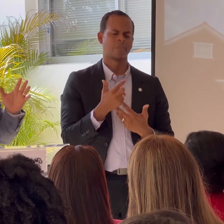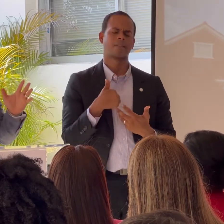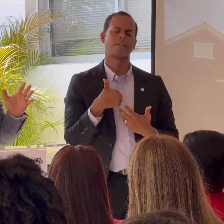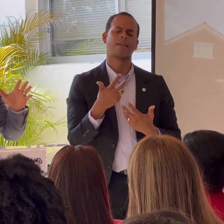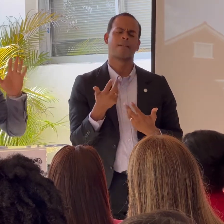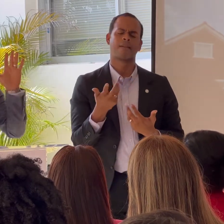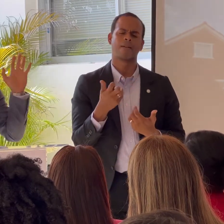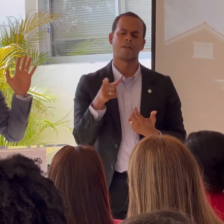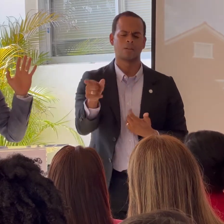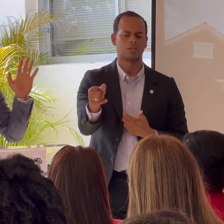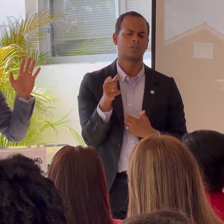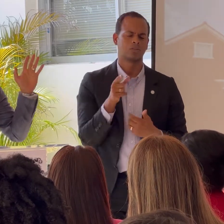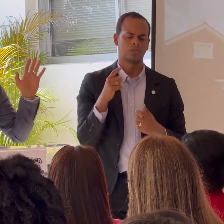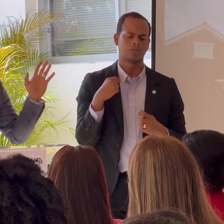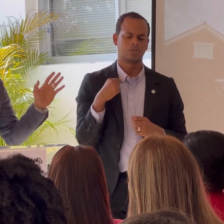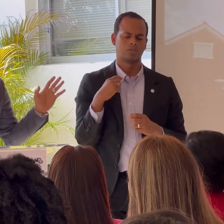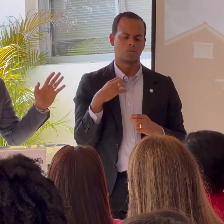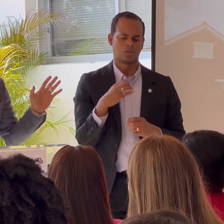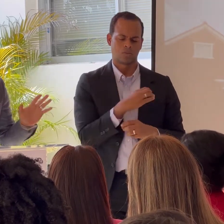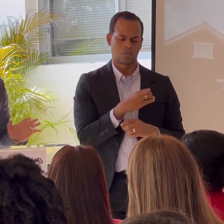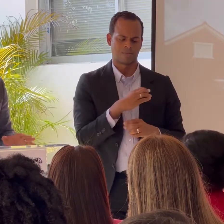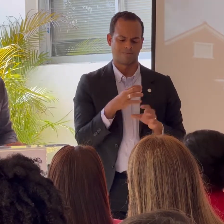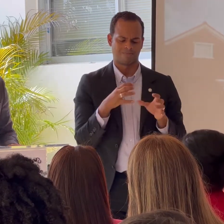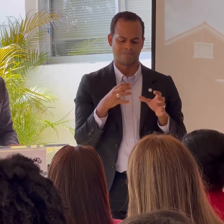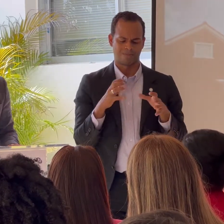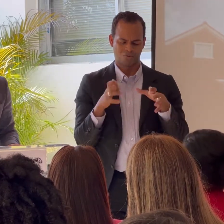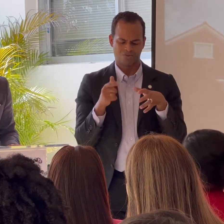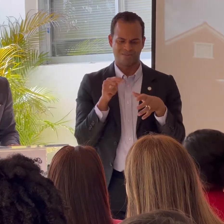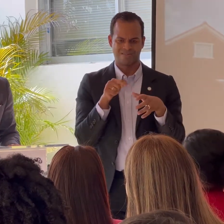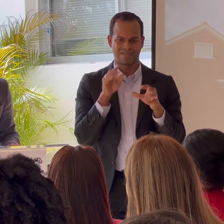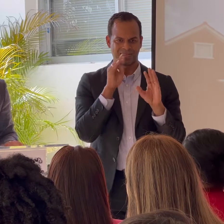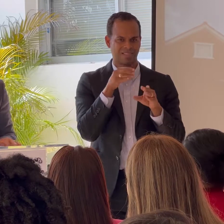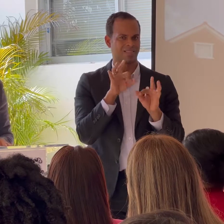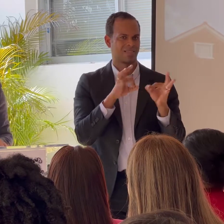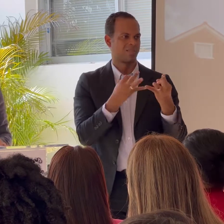formes el gabinete de la familia.